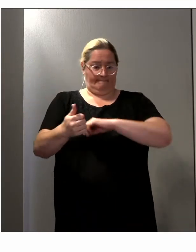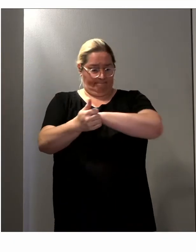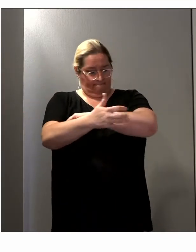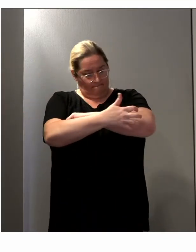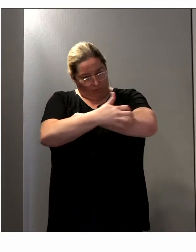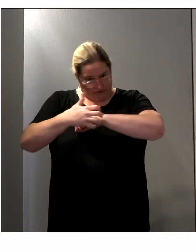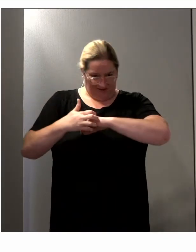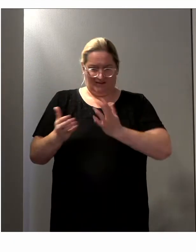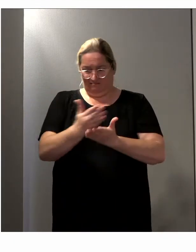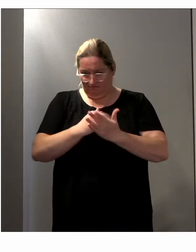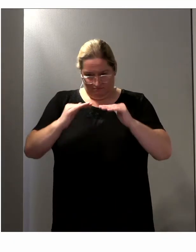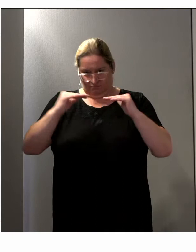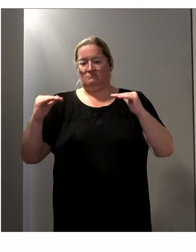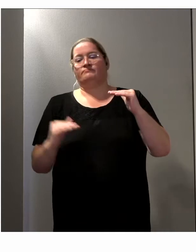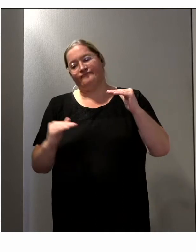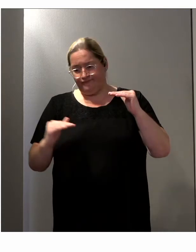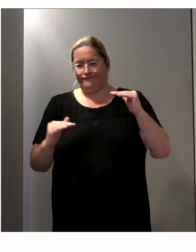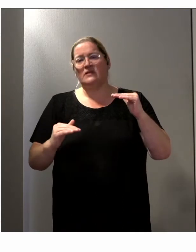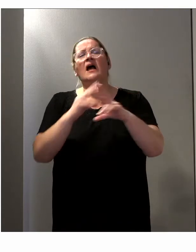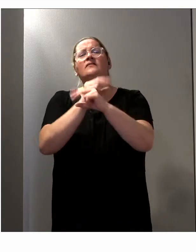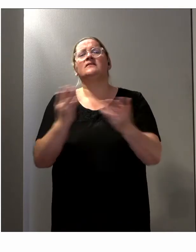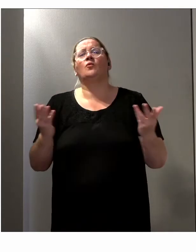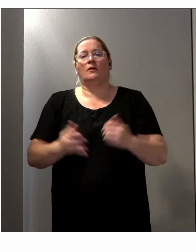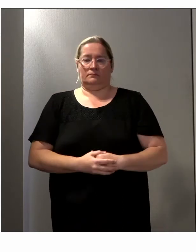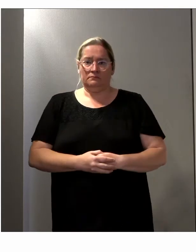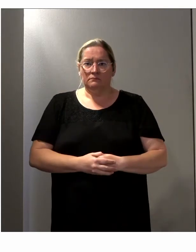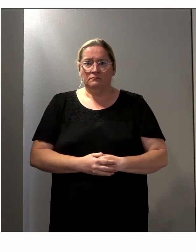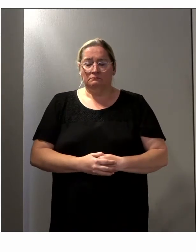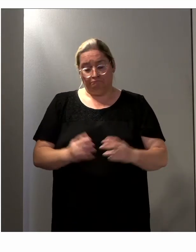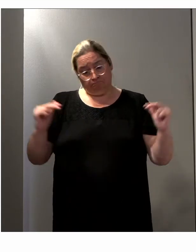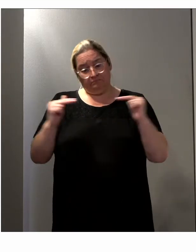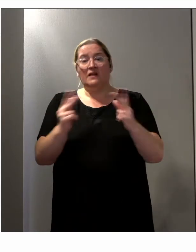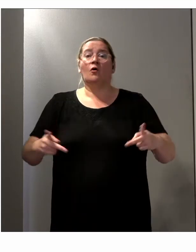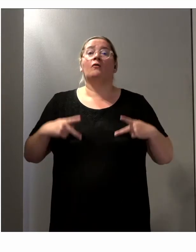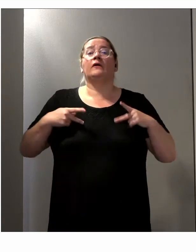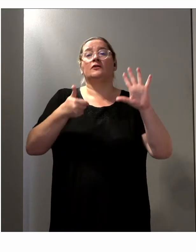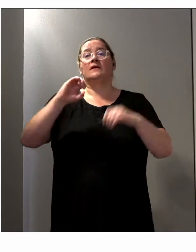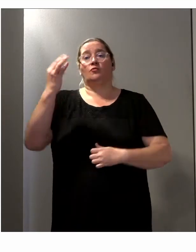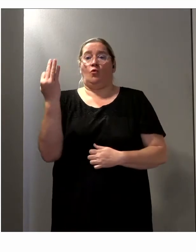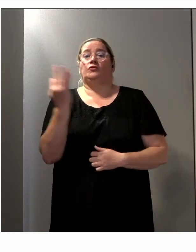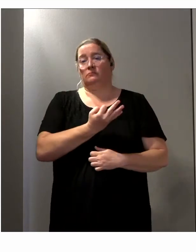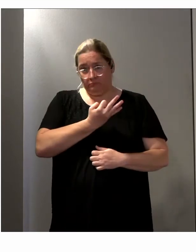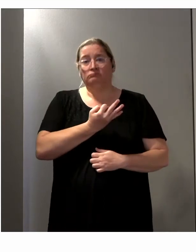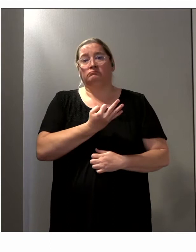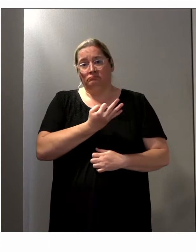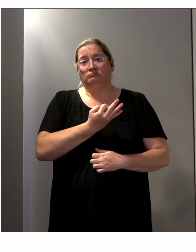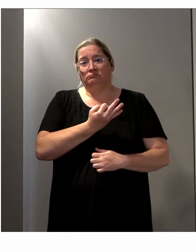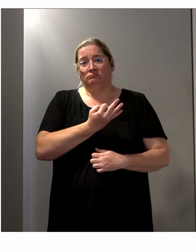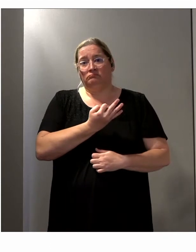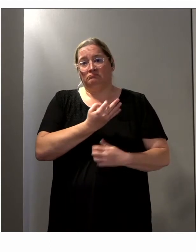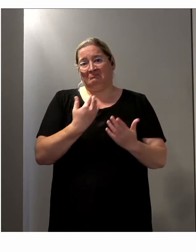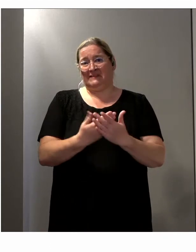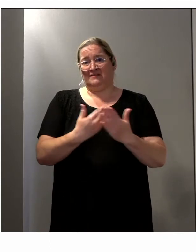comme 60% du niveau de vie médian. Donc je classe les individus de l'ensemble de la population sur une échelle de niveau de vie.